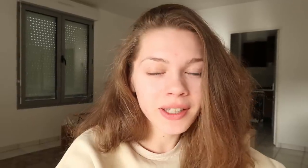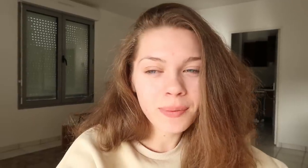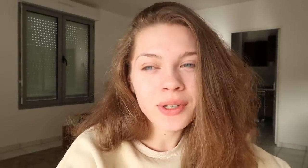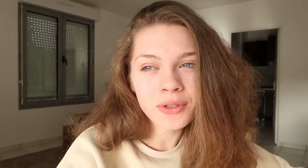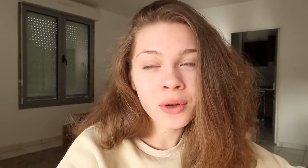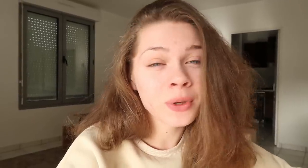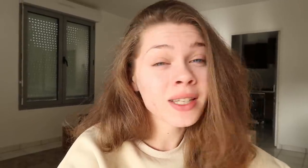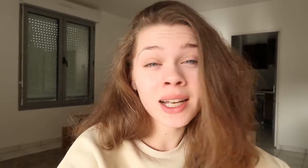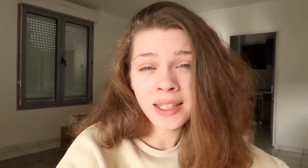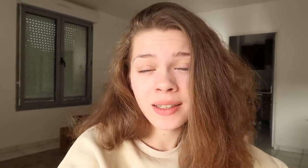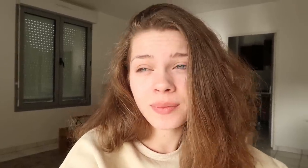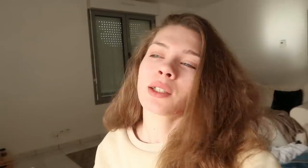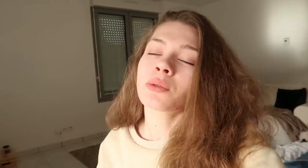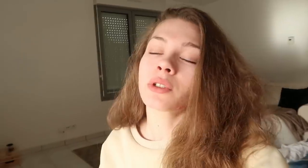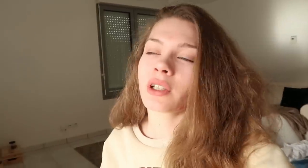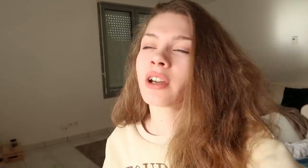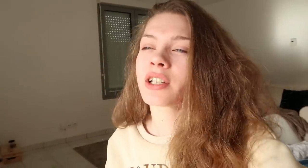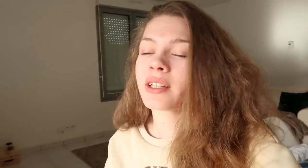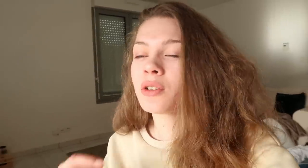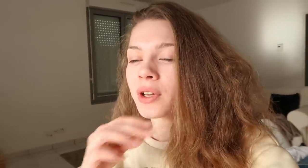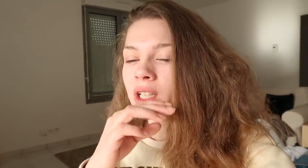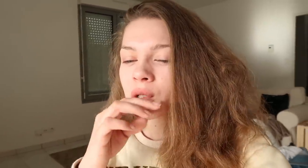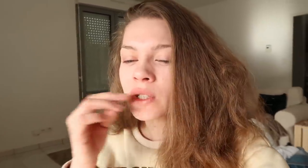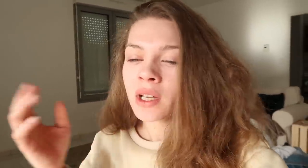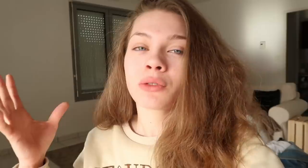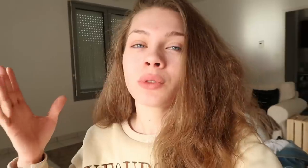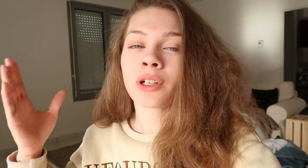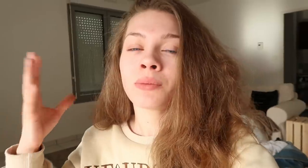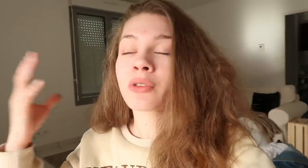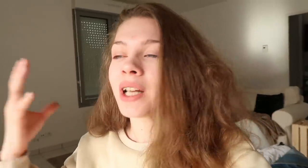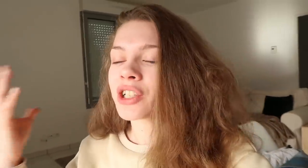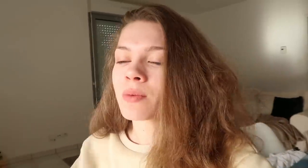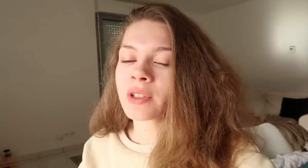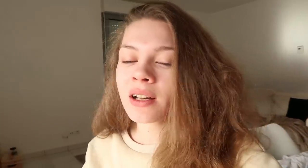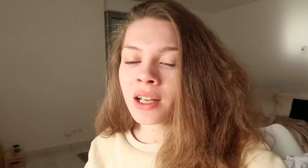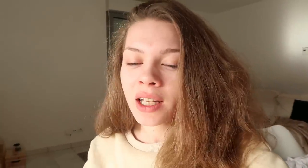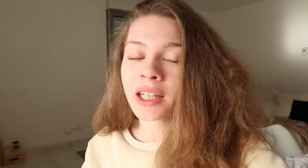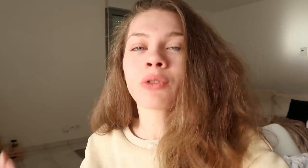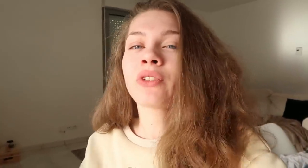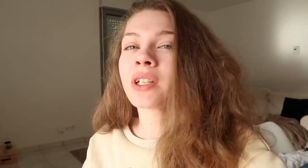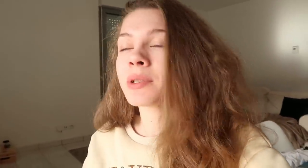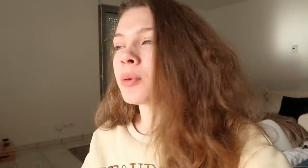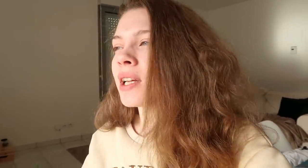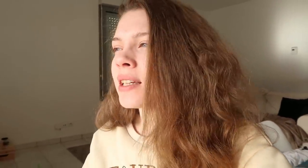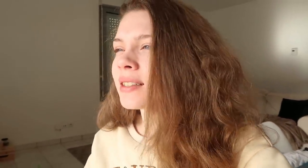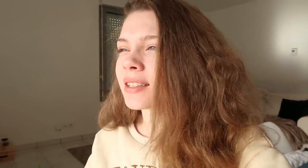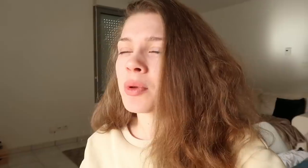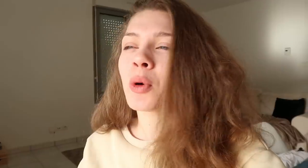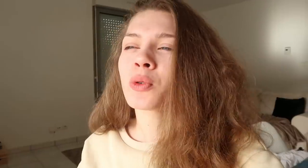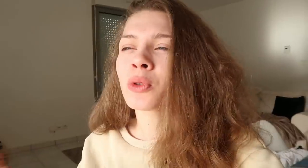qui a besoin de se reposer, c'est la tête. Et donc, j'essaye de faire des choses qui vont m'enlever de la charge mentale et qui vont me vider un petit peu la tête. J'ai mis beaucoup trop de